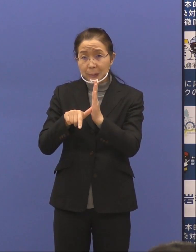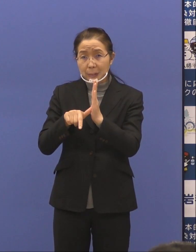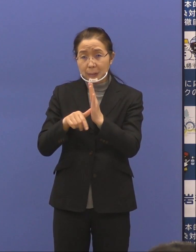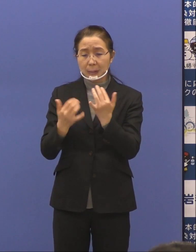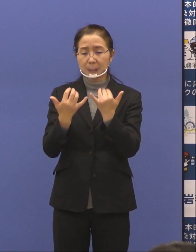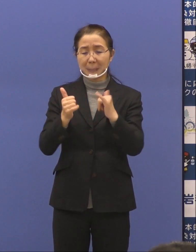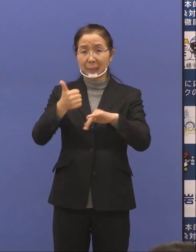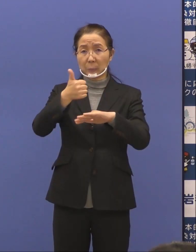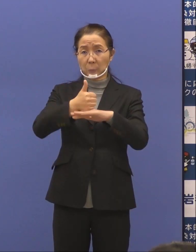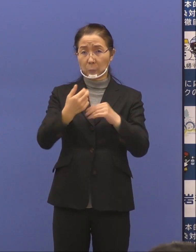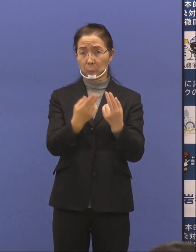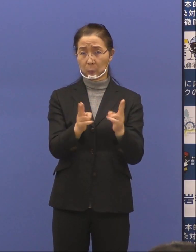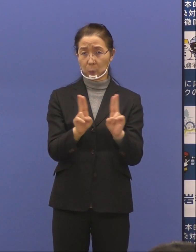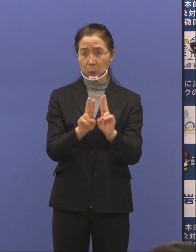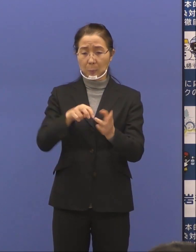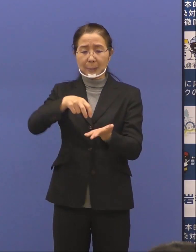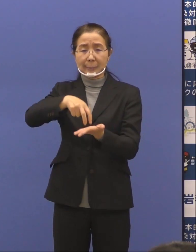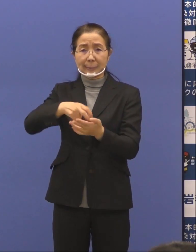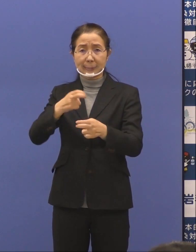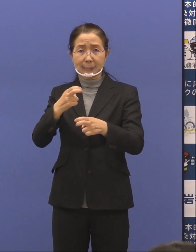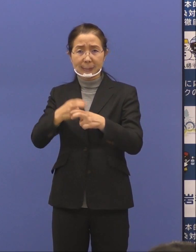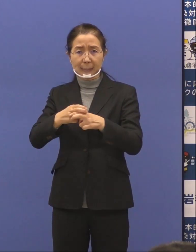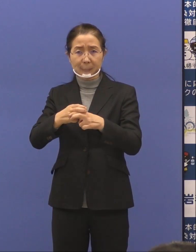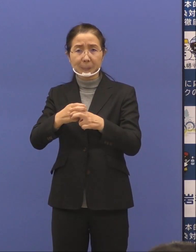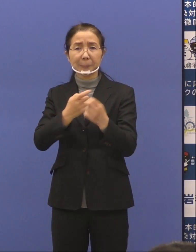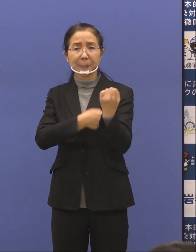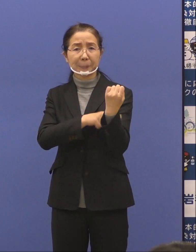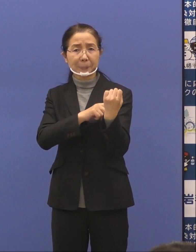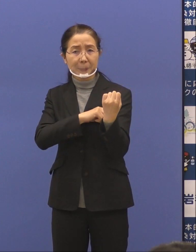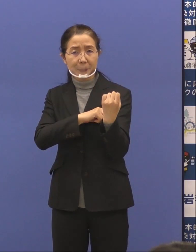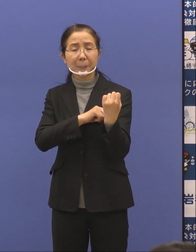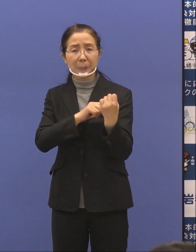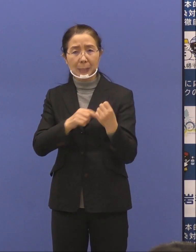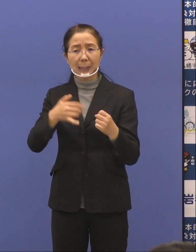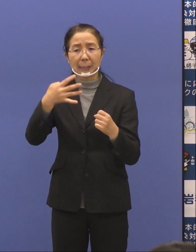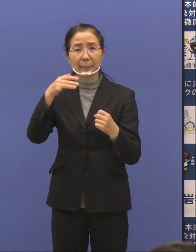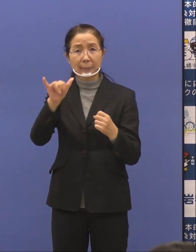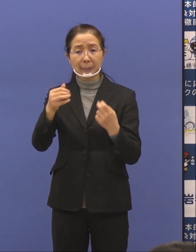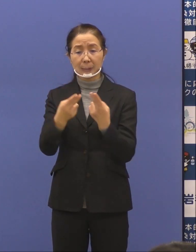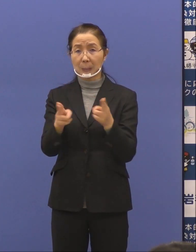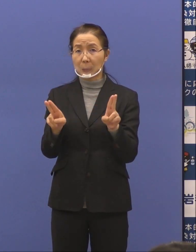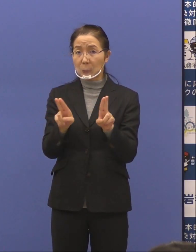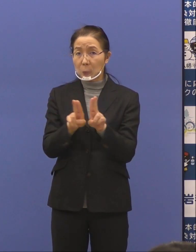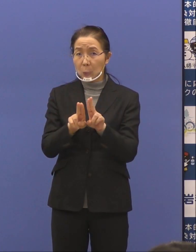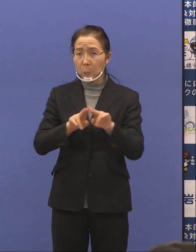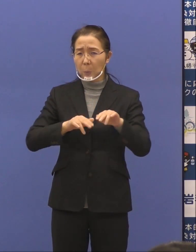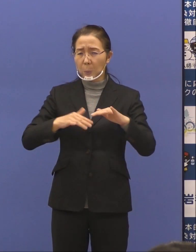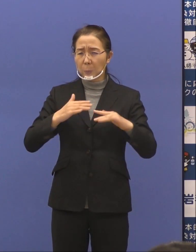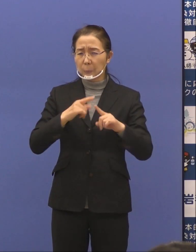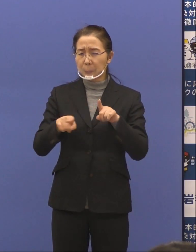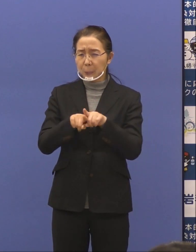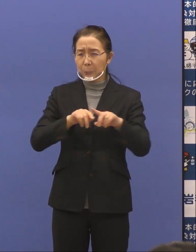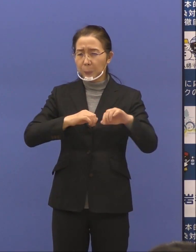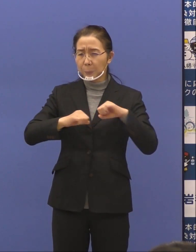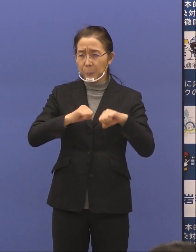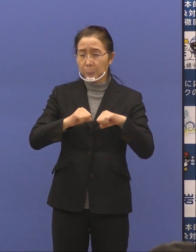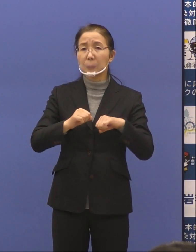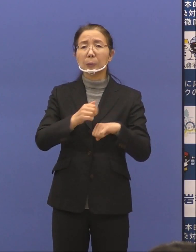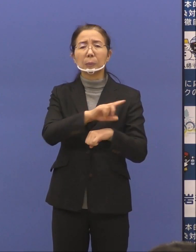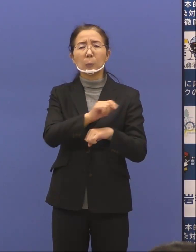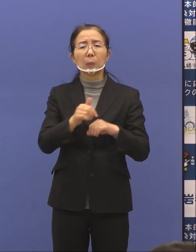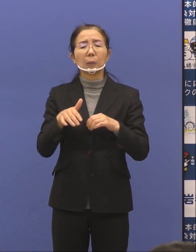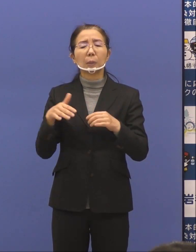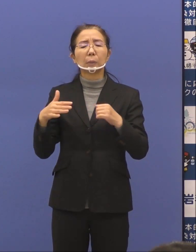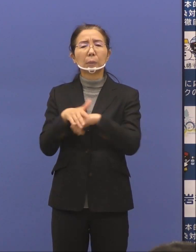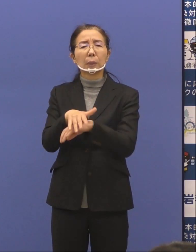民主党であったり立憲民主党であったり野党共闘であったり一緒にやってきた人たちも滝沢市内で